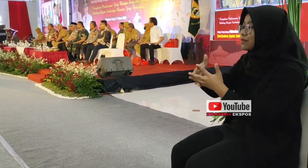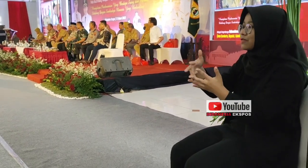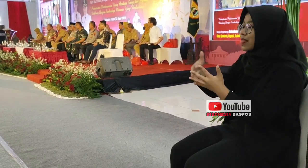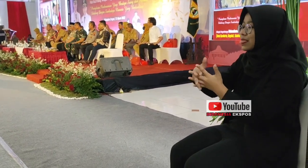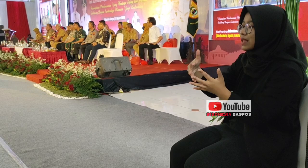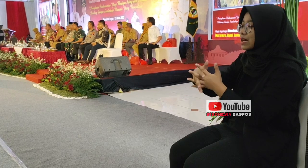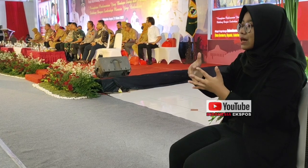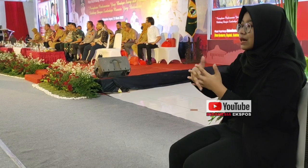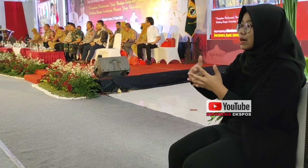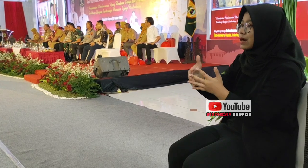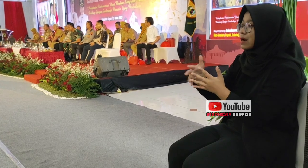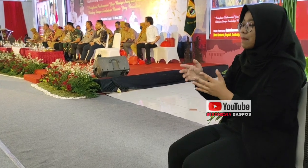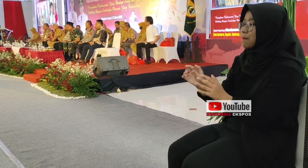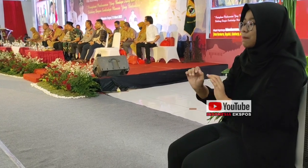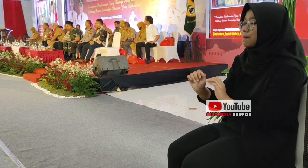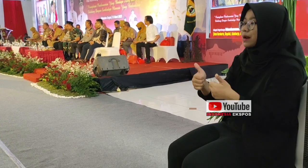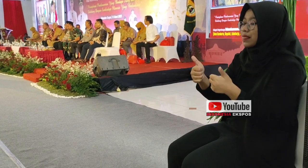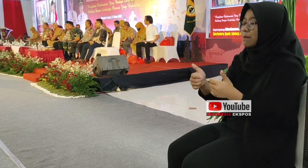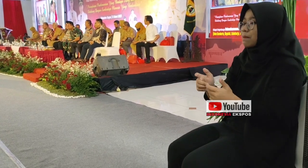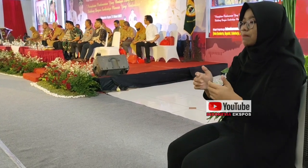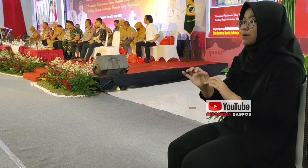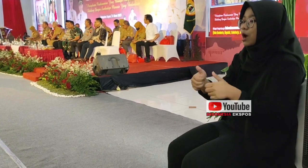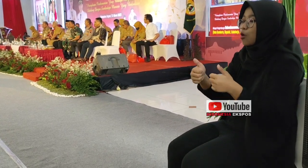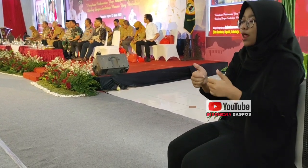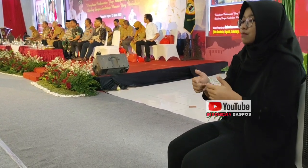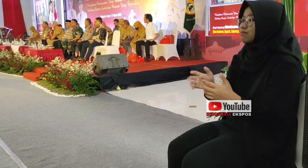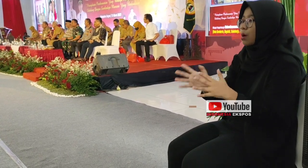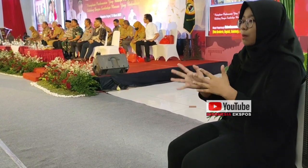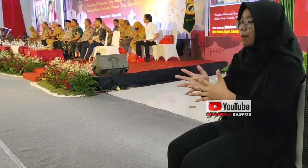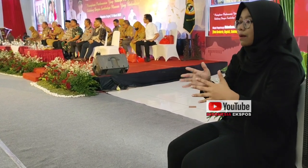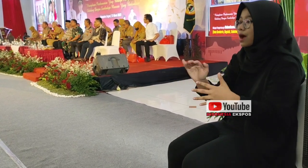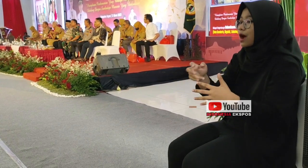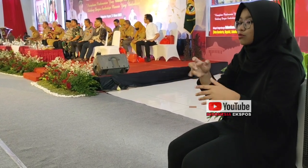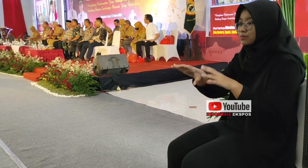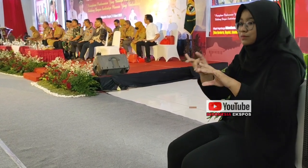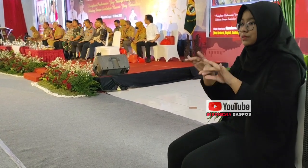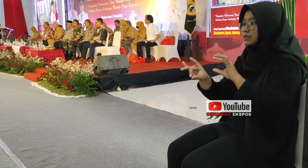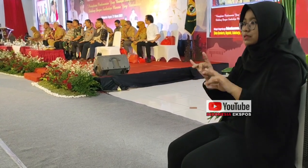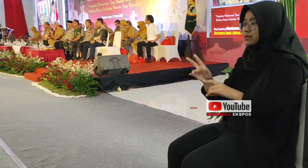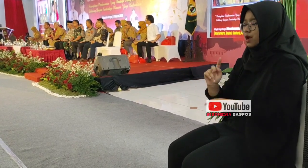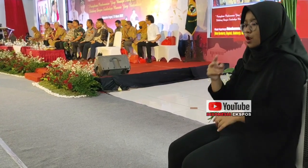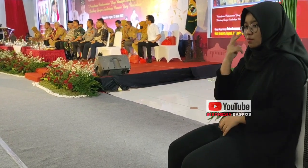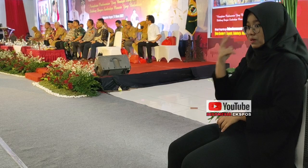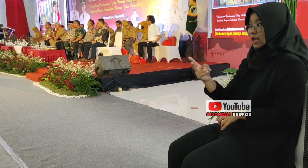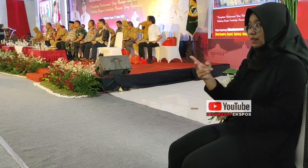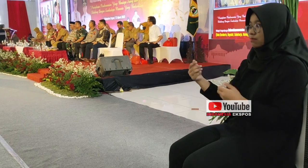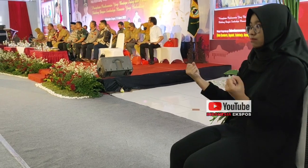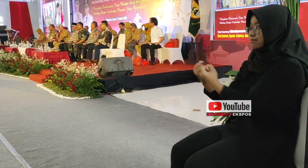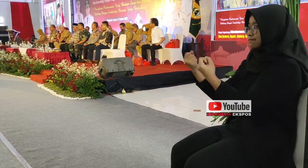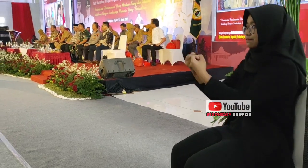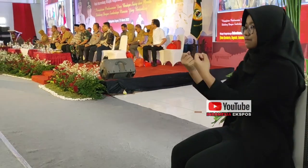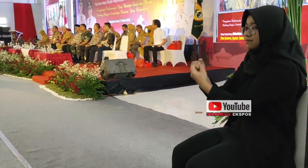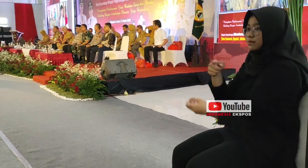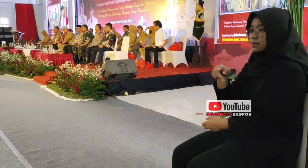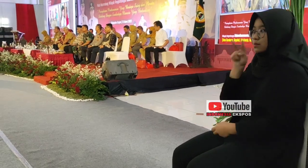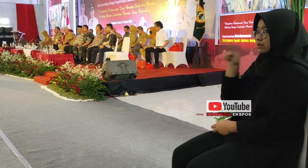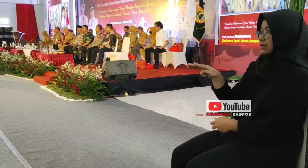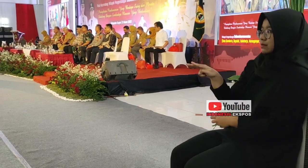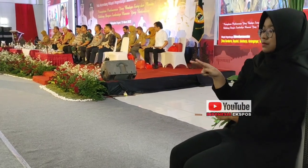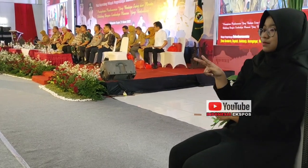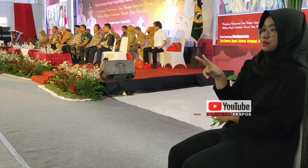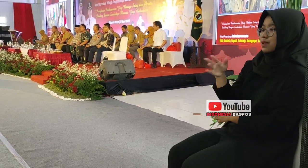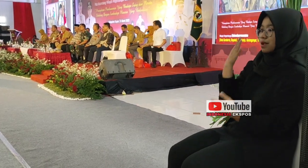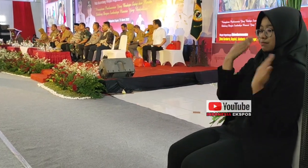memfilter pergaulan. Loh kalau kamu ya, melihat temenmu yang melakukan itu, apa yang kamu lakukan?